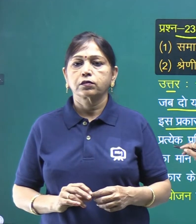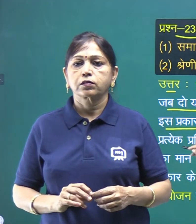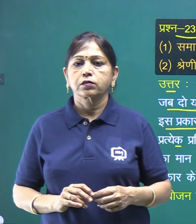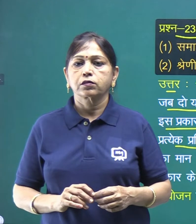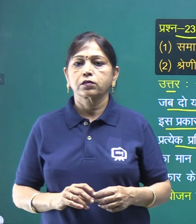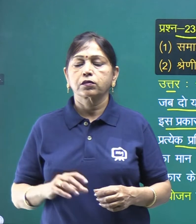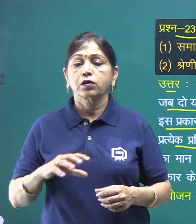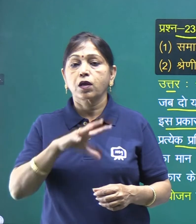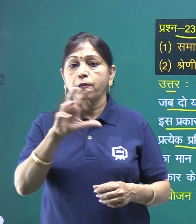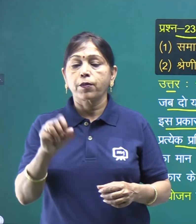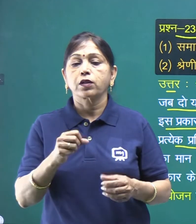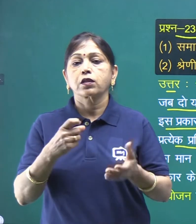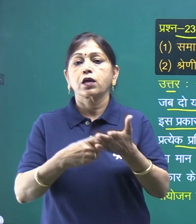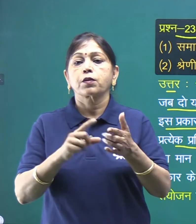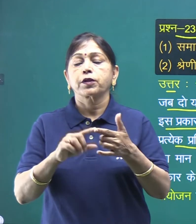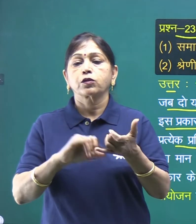प्रत्येक प्रतिरोध के